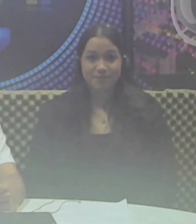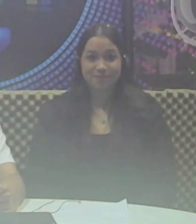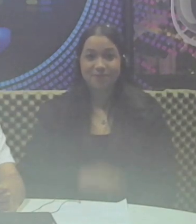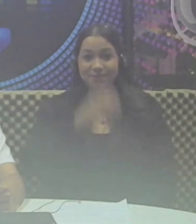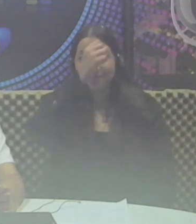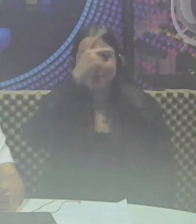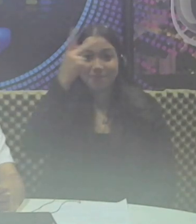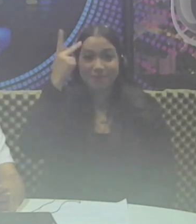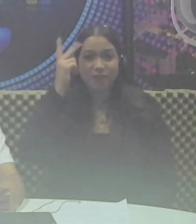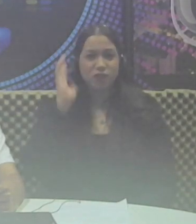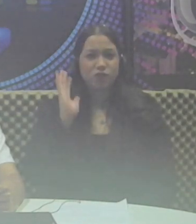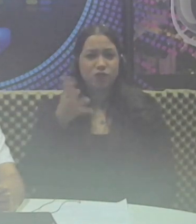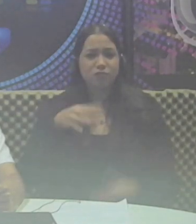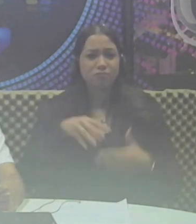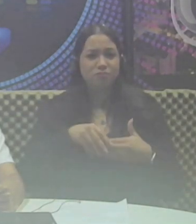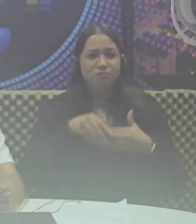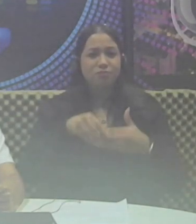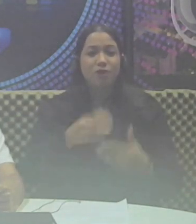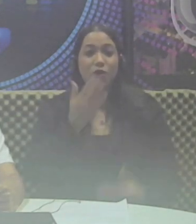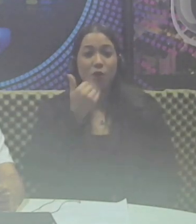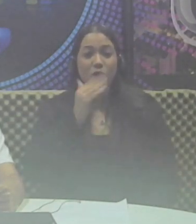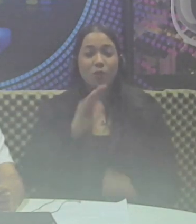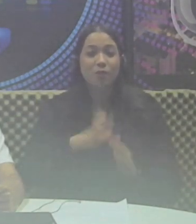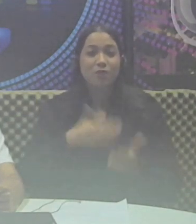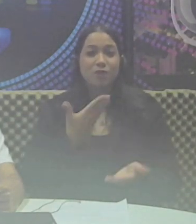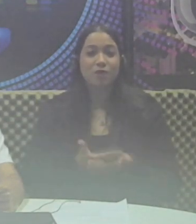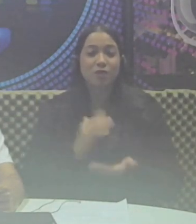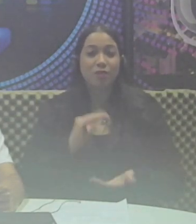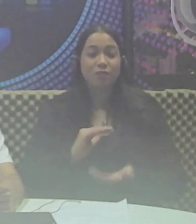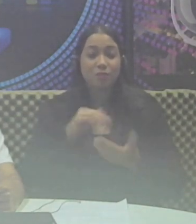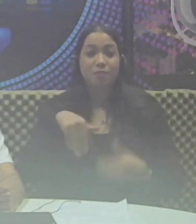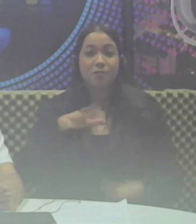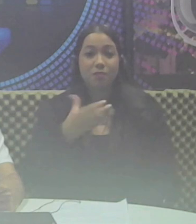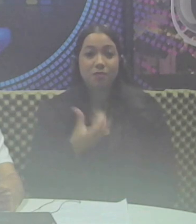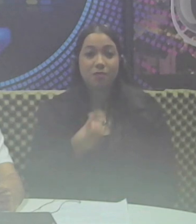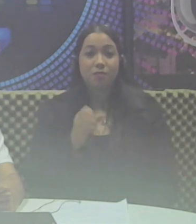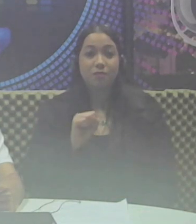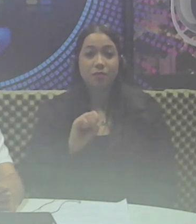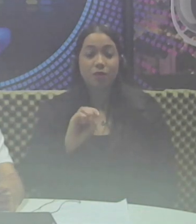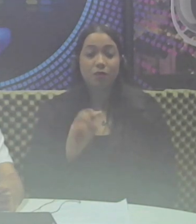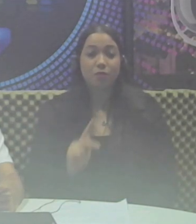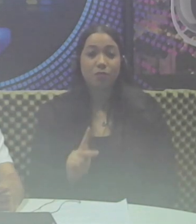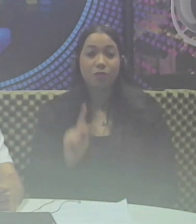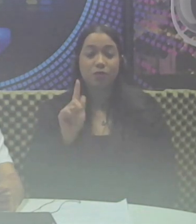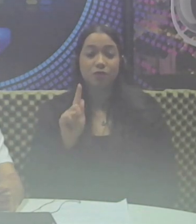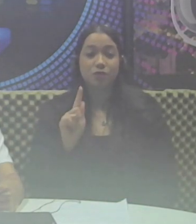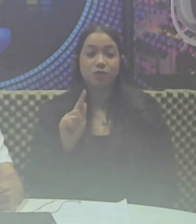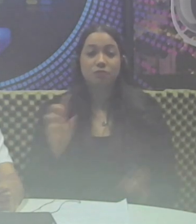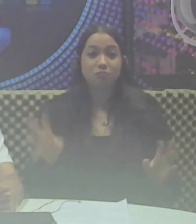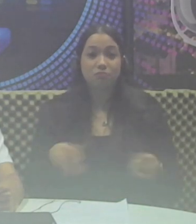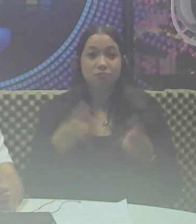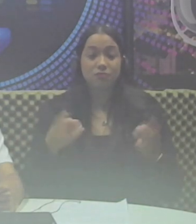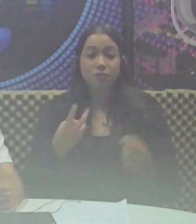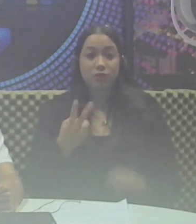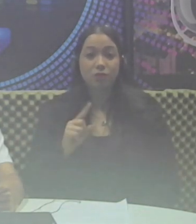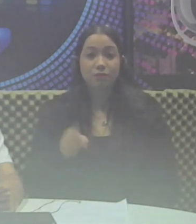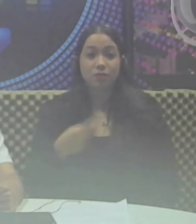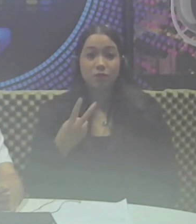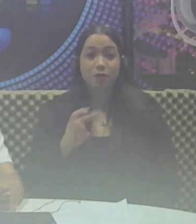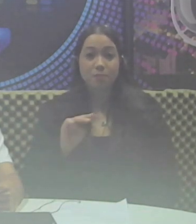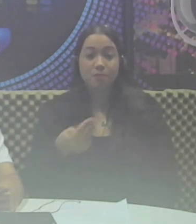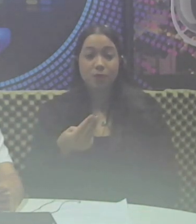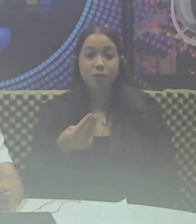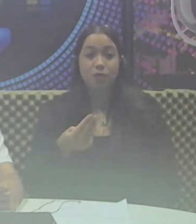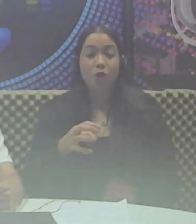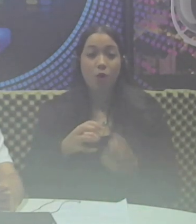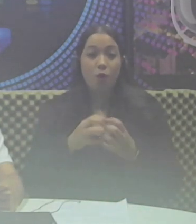Prefeitura já encaminhou para a merenda escolar municipal mais de 68 toneladas de hortifrutis e 2,2 mil dúzias